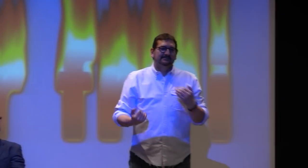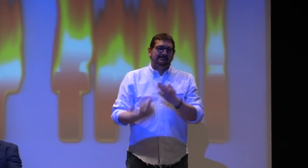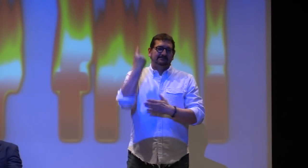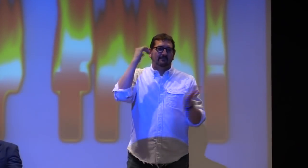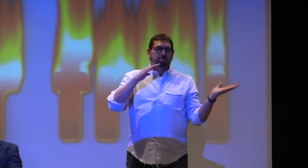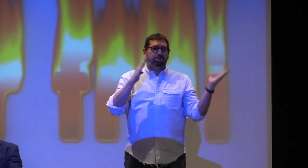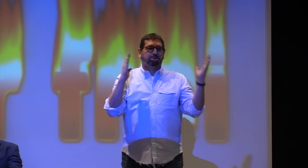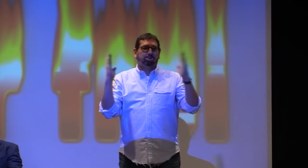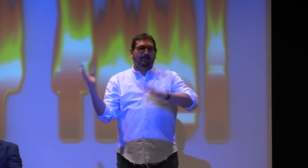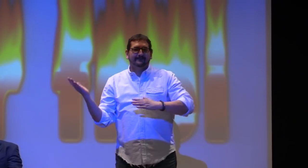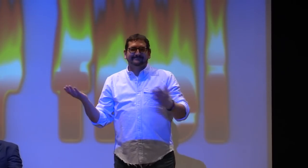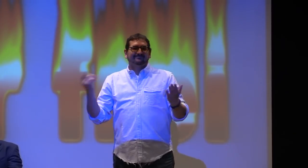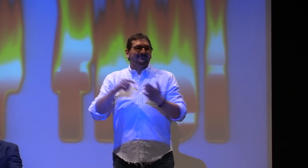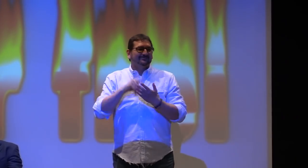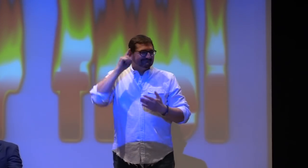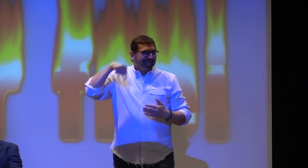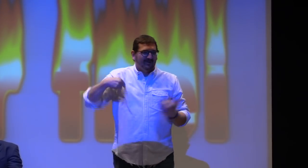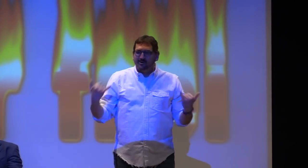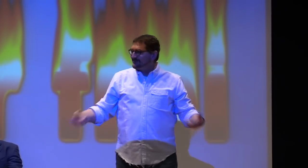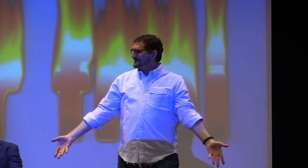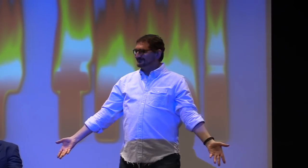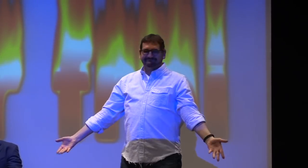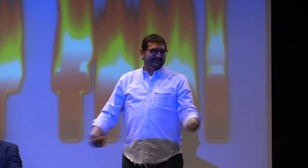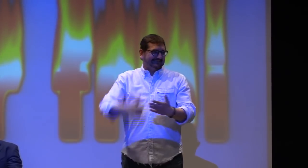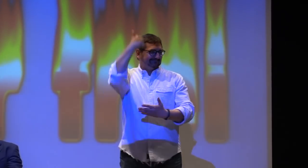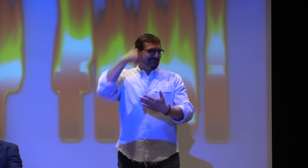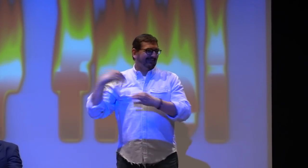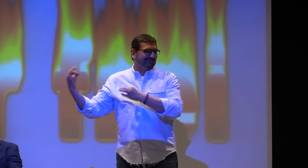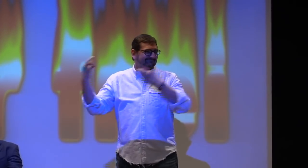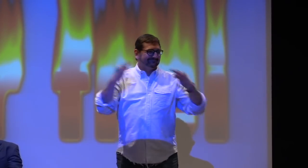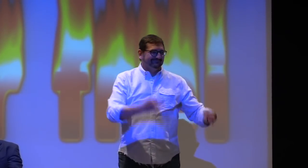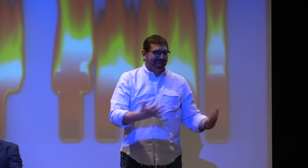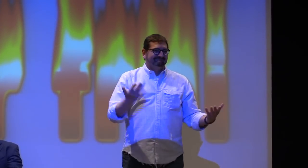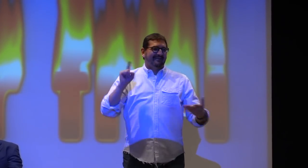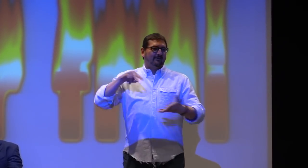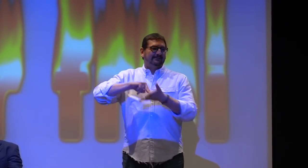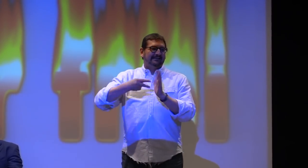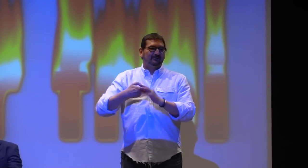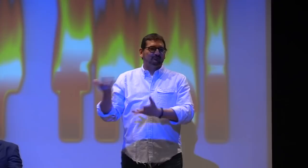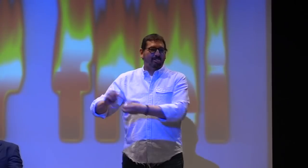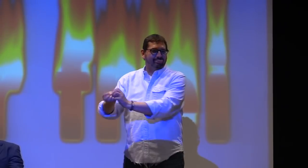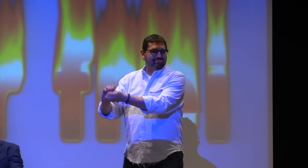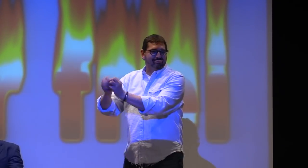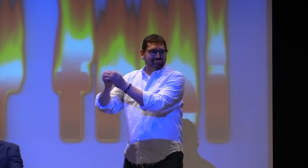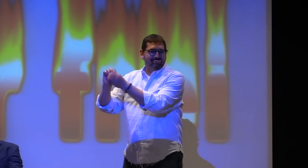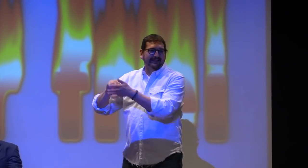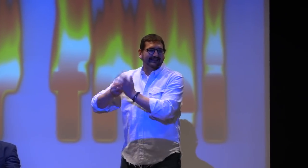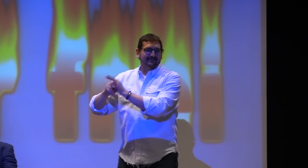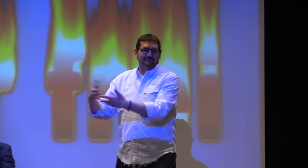die alten Hasen, die kennen das normalerweise. Im Regelfall beginnen wir immer um 18.55 Uhr. Jetzt ist es schon nach 7. Wir